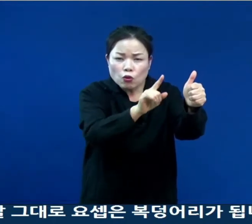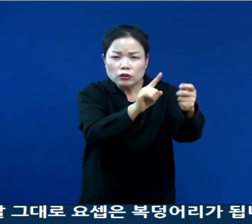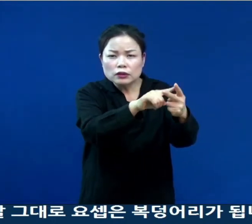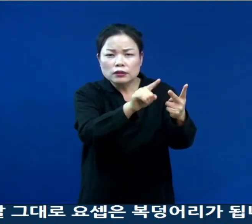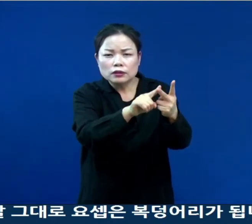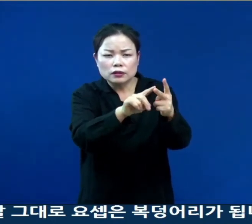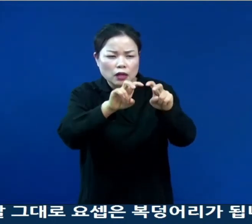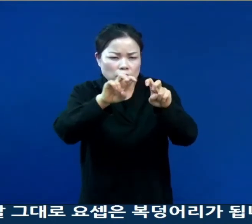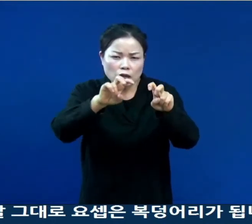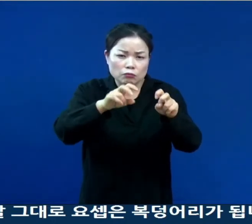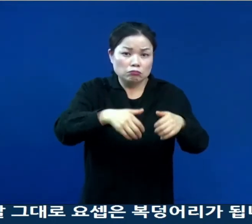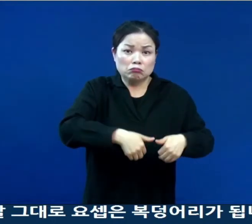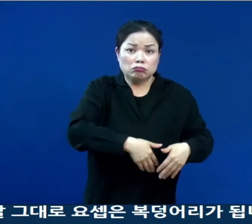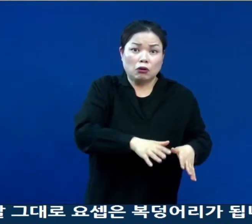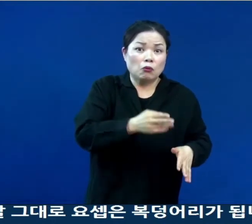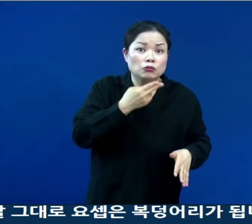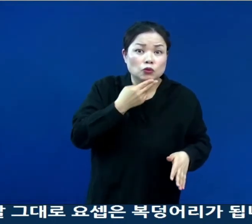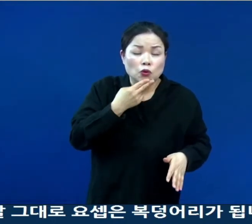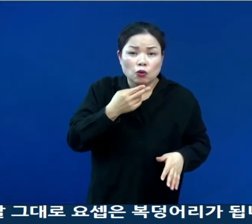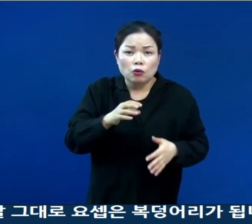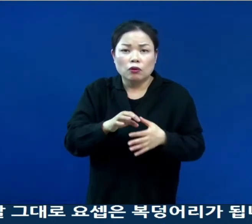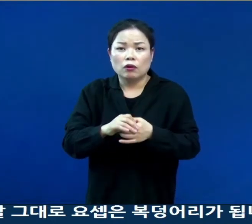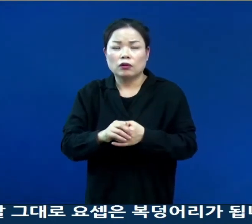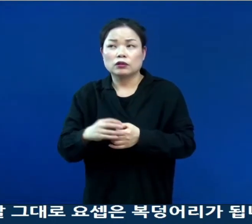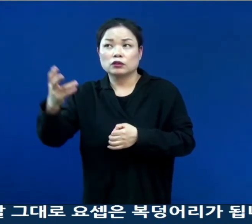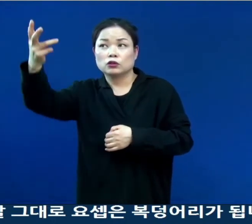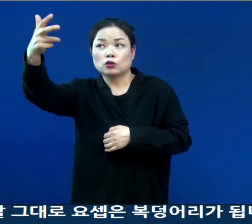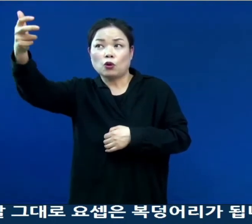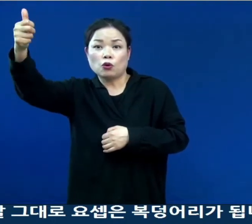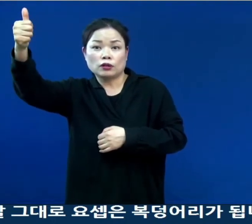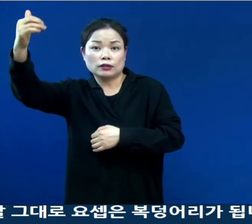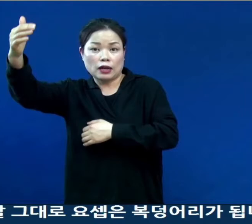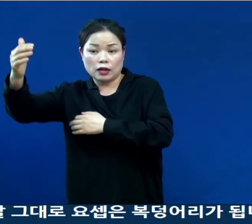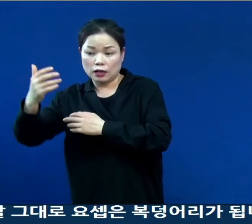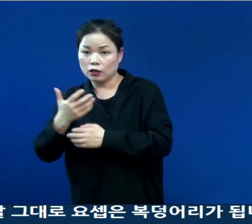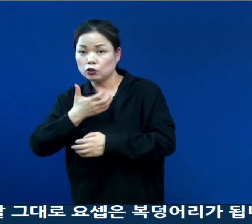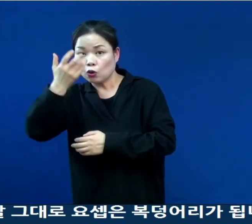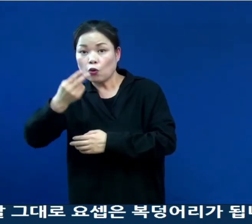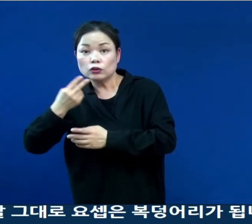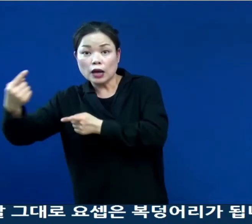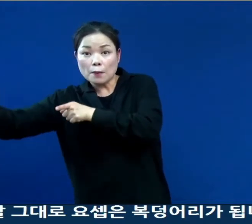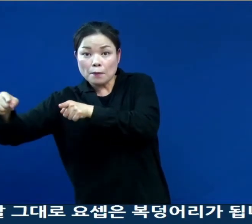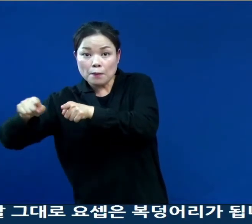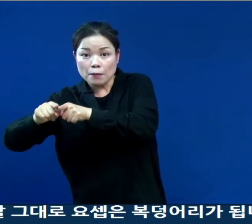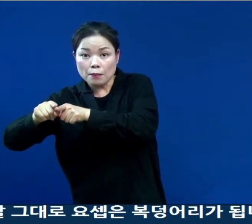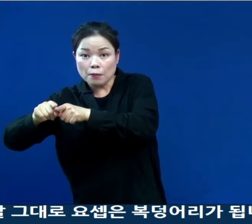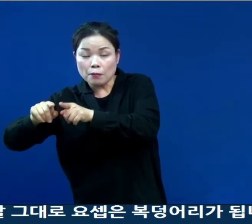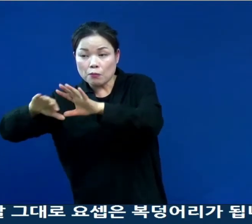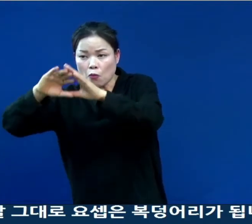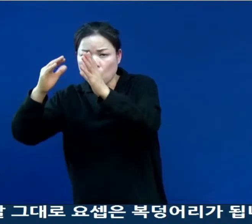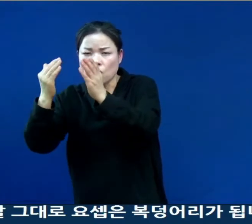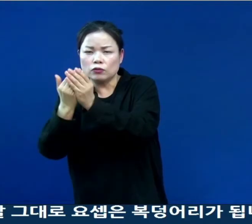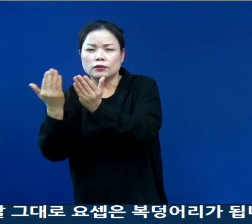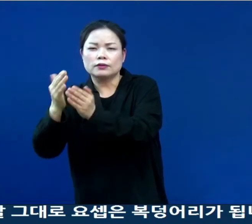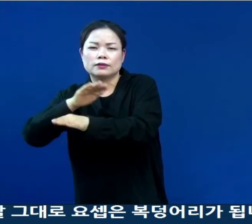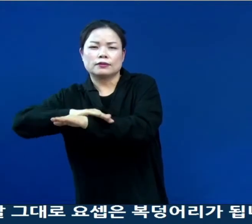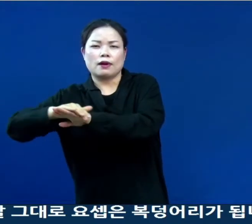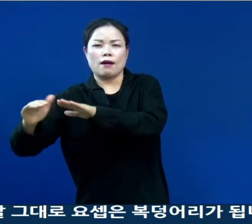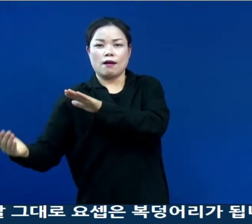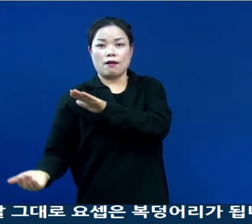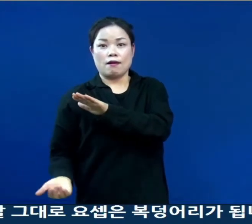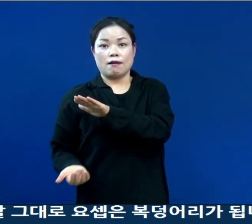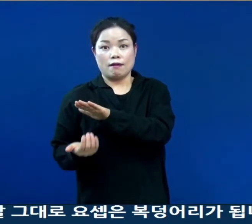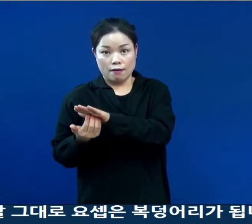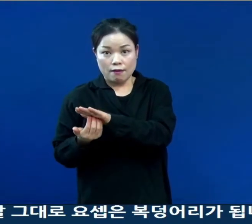무엇이든지 살펴보지 아니하였으니 이는 여호와께서 요셉과 함께 하심이라. 여호와께서 그를 범사에 형통하게 하셨더라.